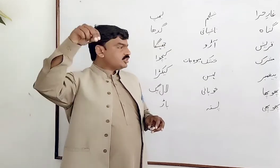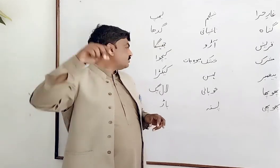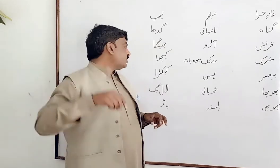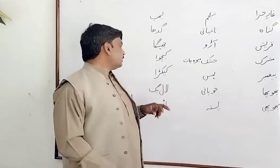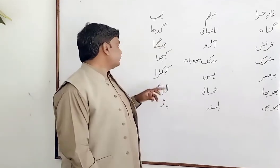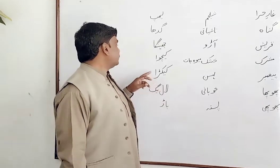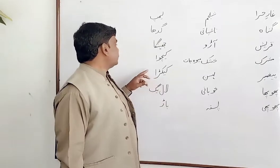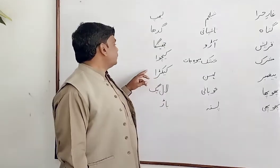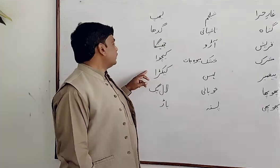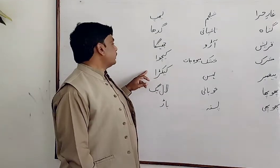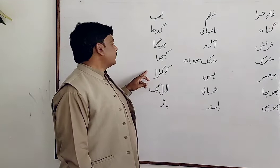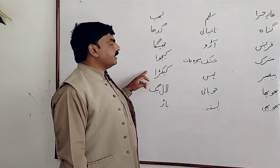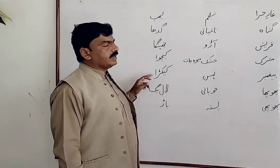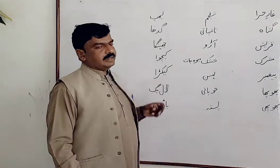कैंचुआ। केकड़ा,